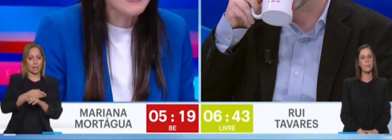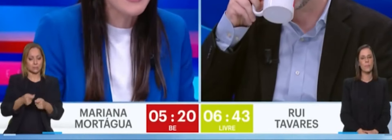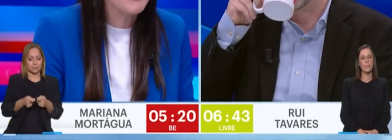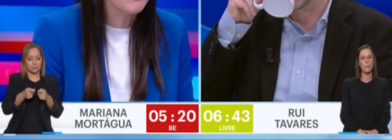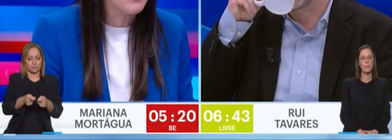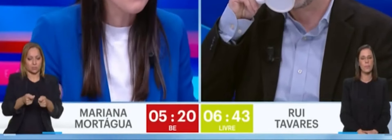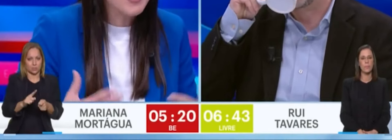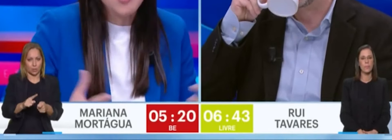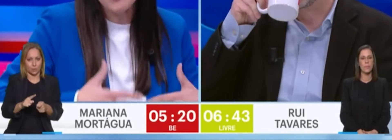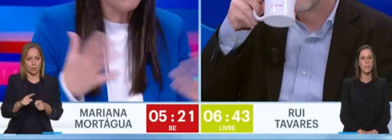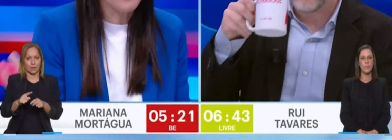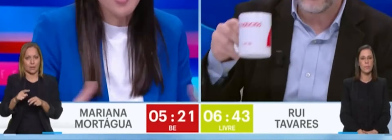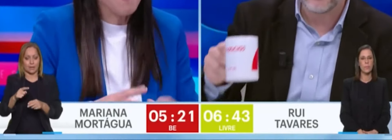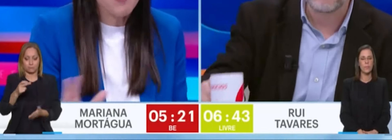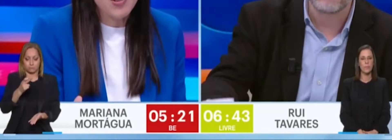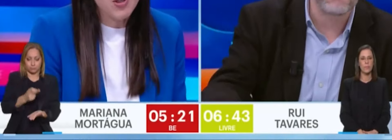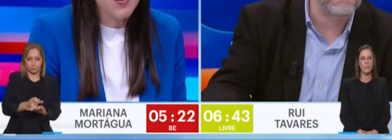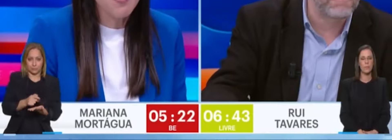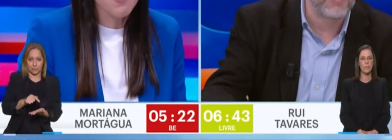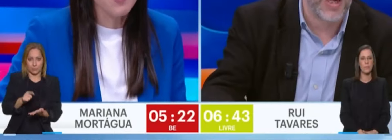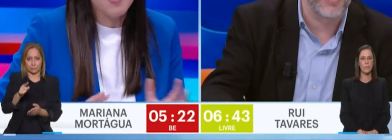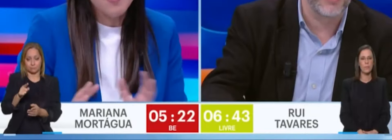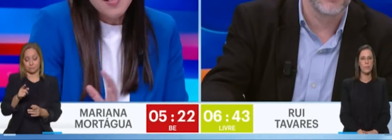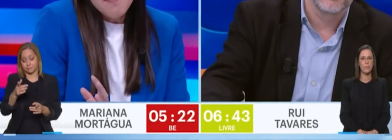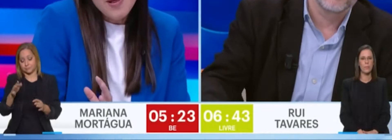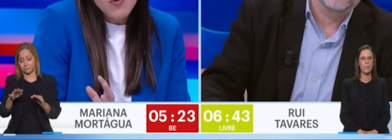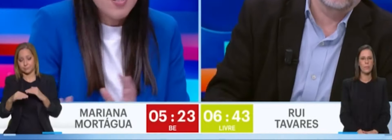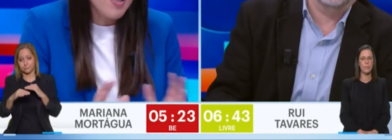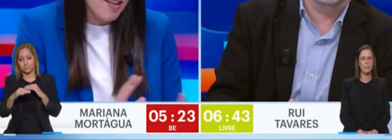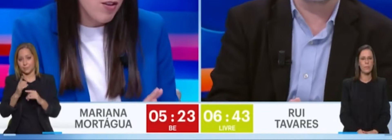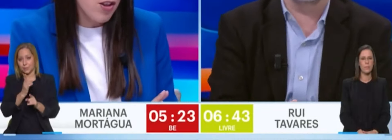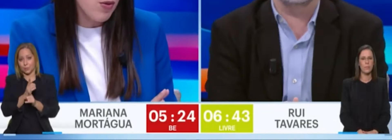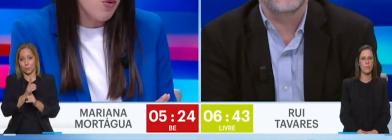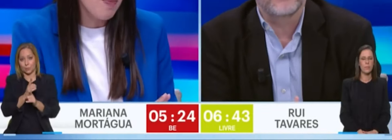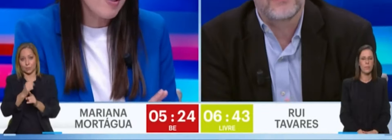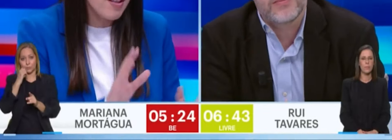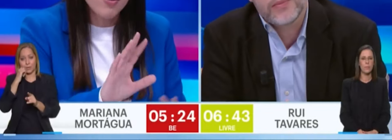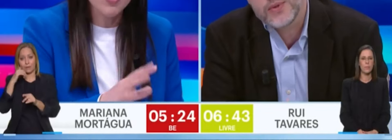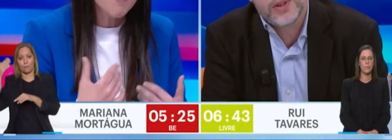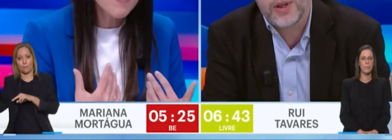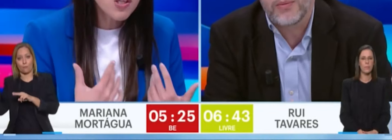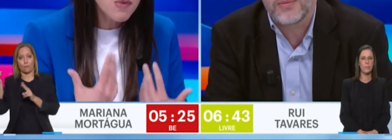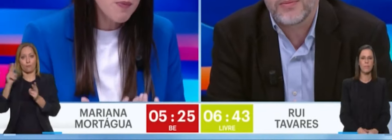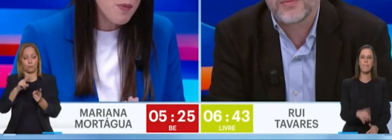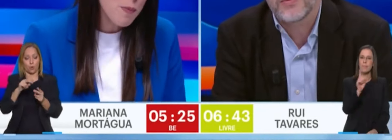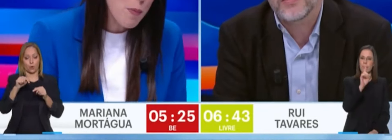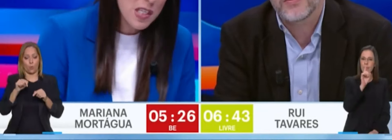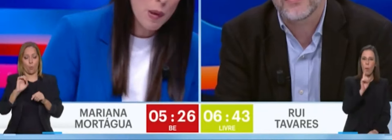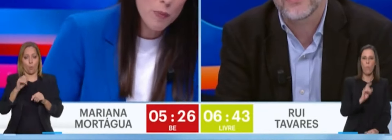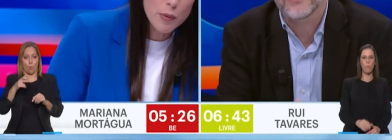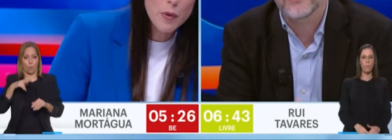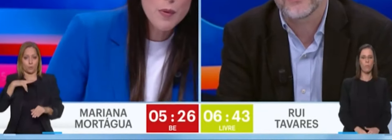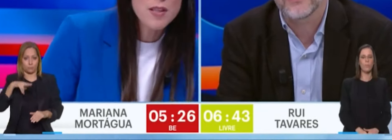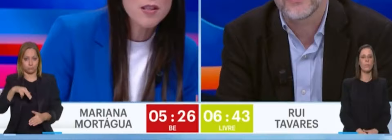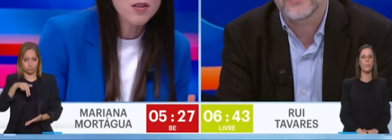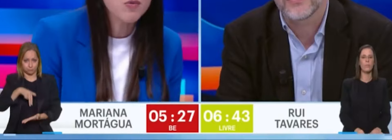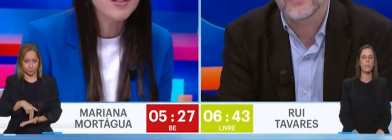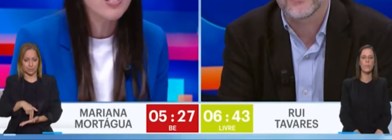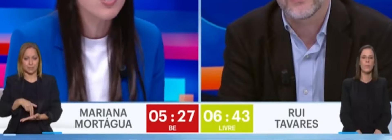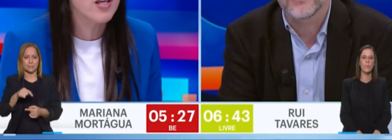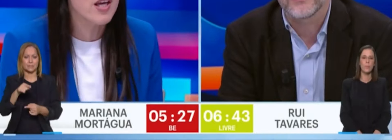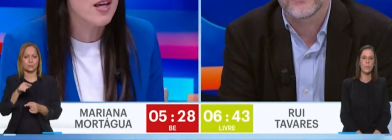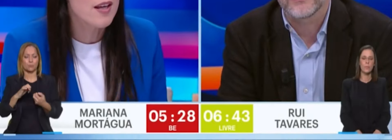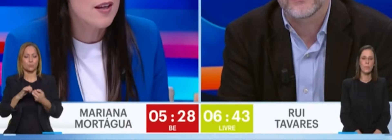não residentes o que em si Colocaria a mesma questão de uma medida para não residentes e não só para residentes mas a minha meu principal problema com essa